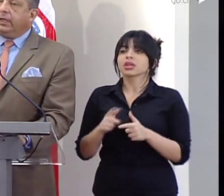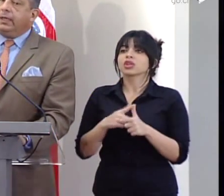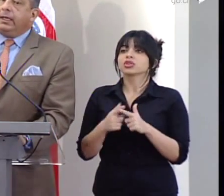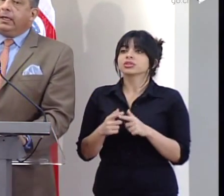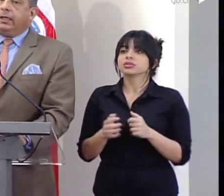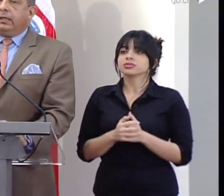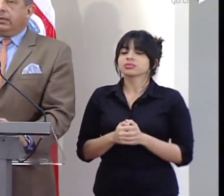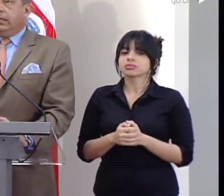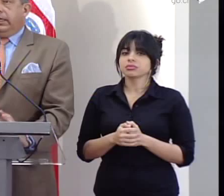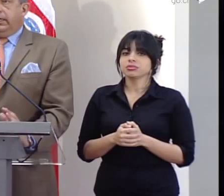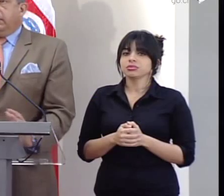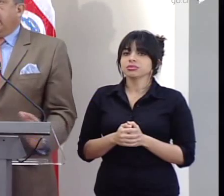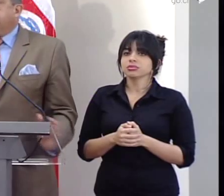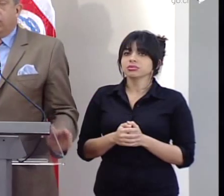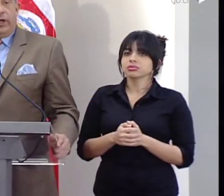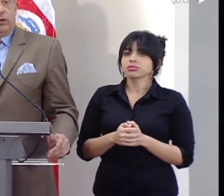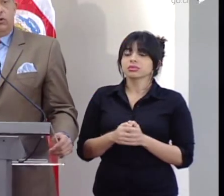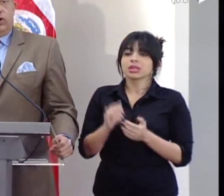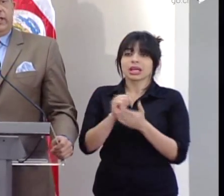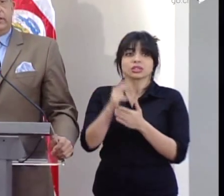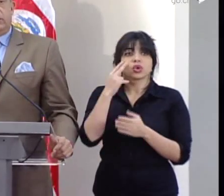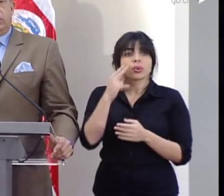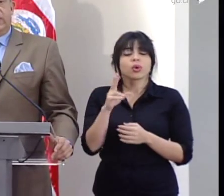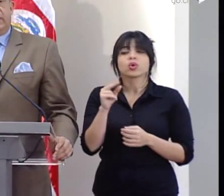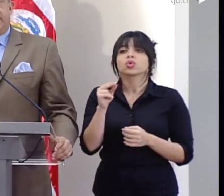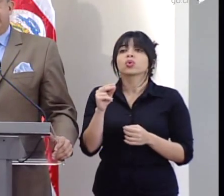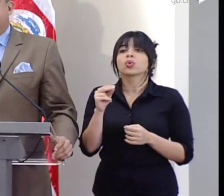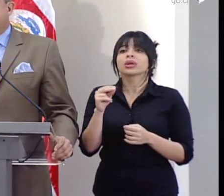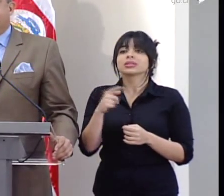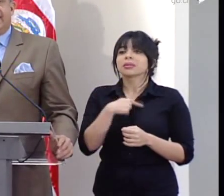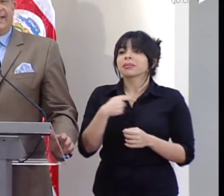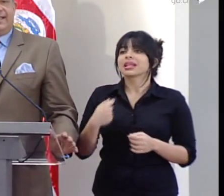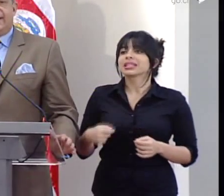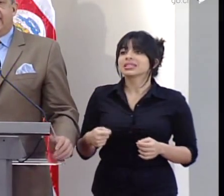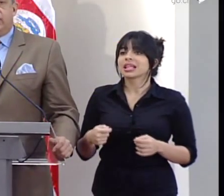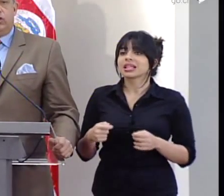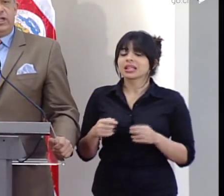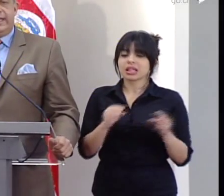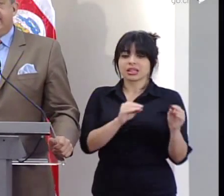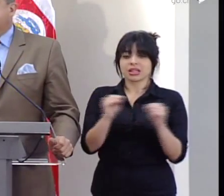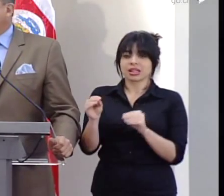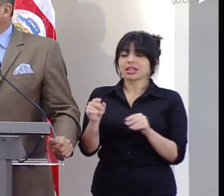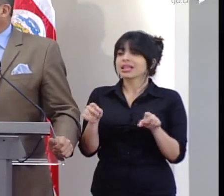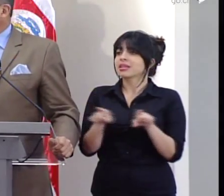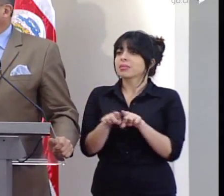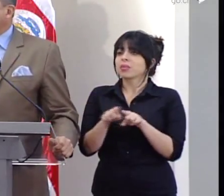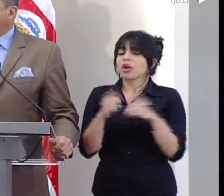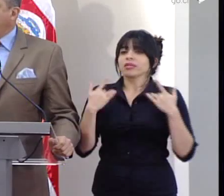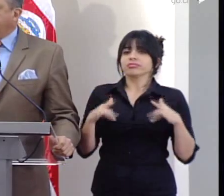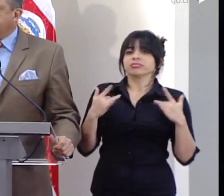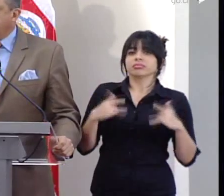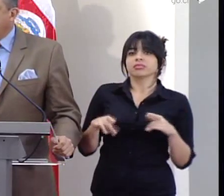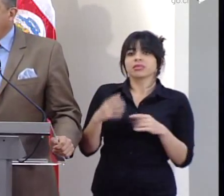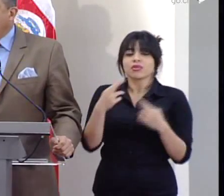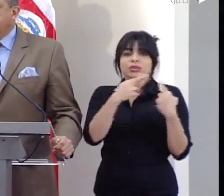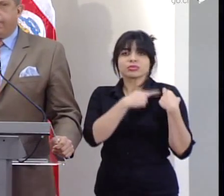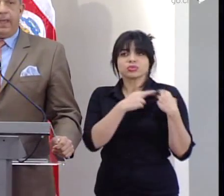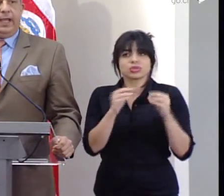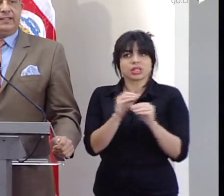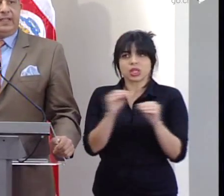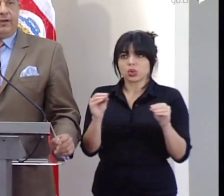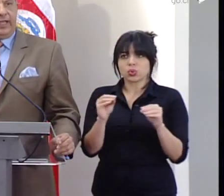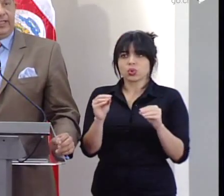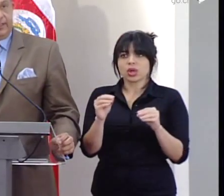Entonces, así lo veo, no es el presidente el que está trasladando ni quitándose de encima obligación